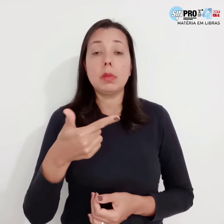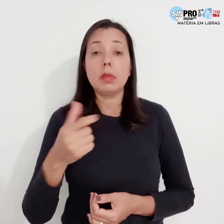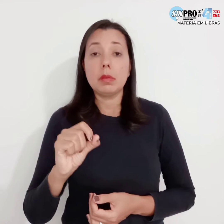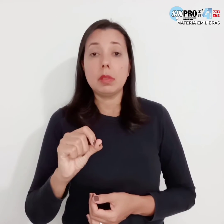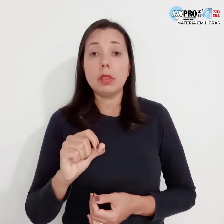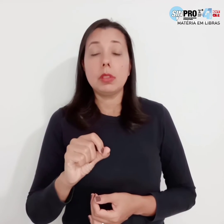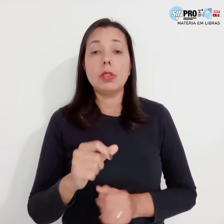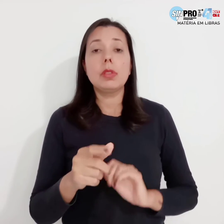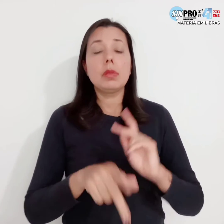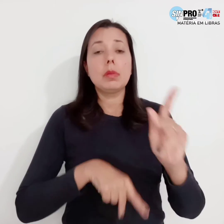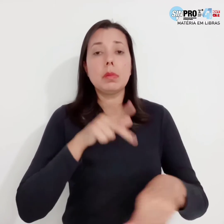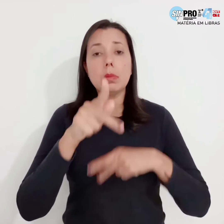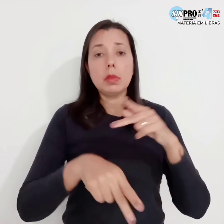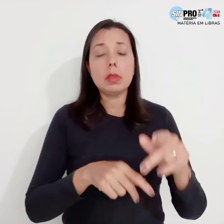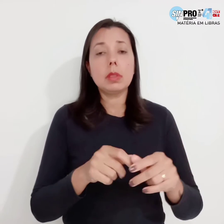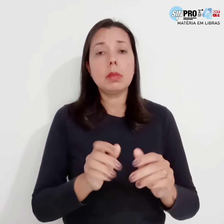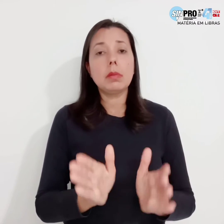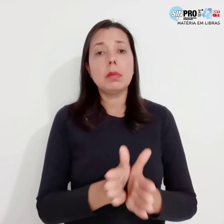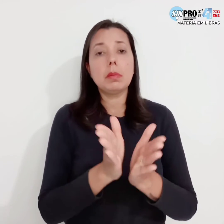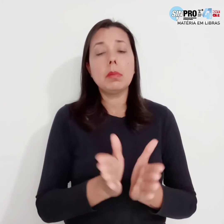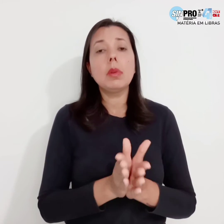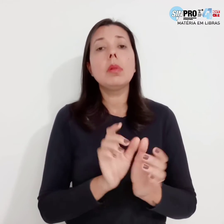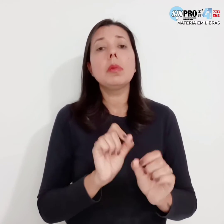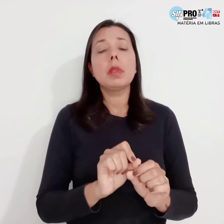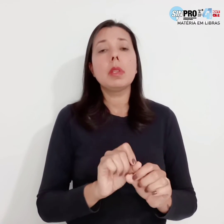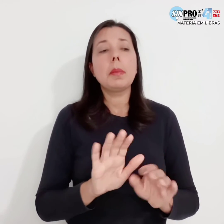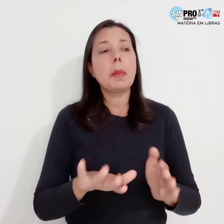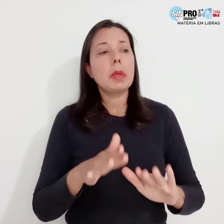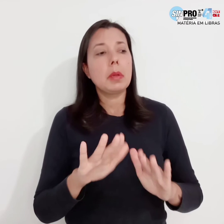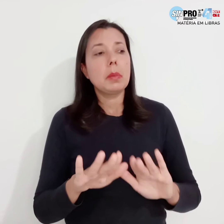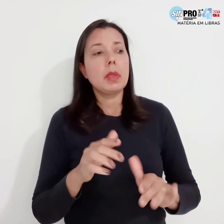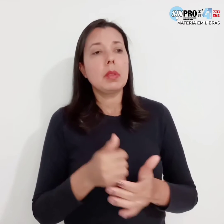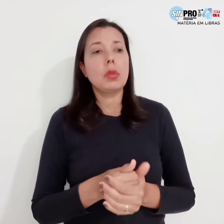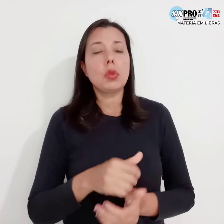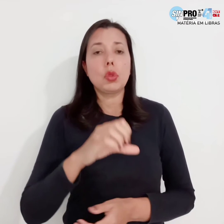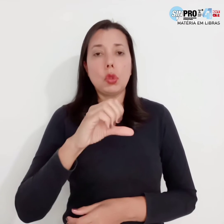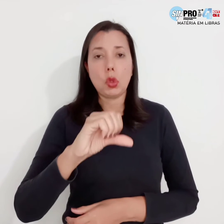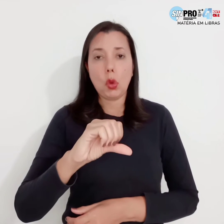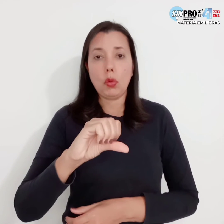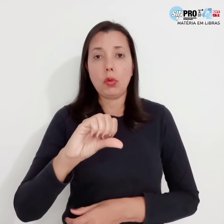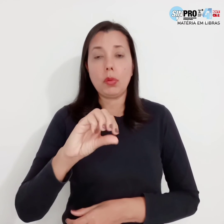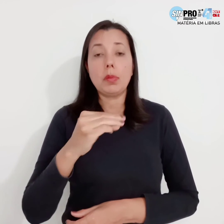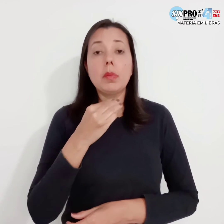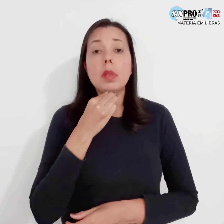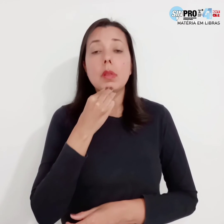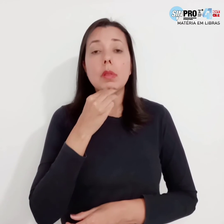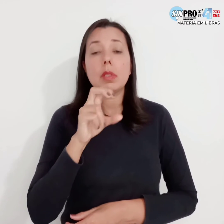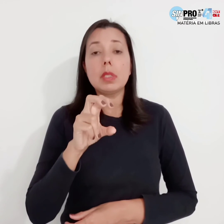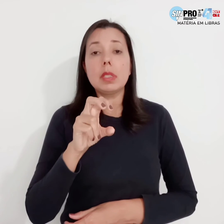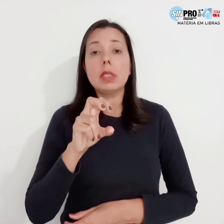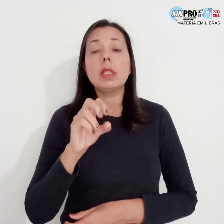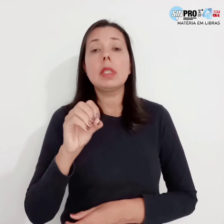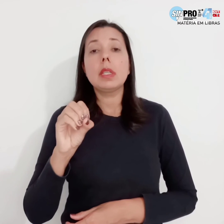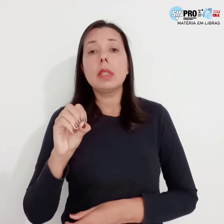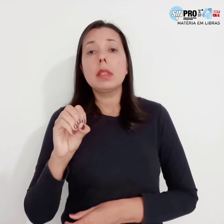a população pobre era cerca de 9 milhões e 500 mil